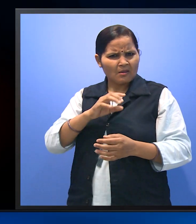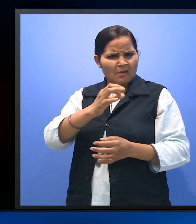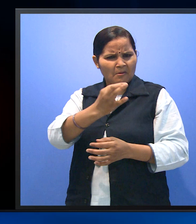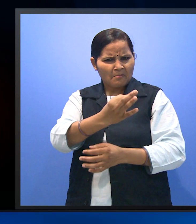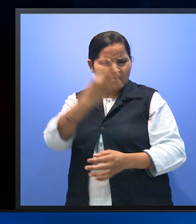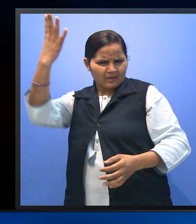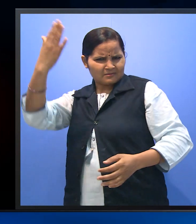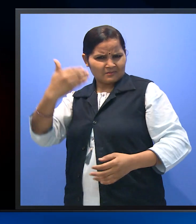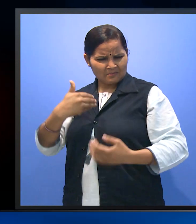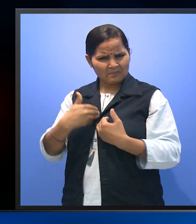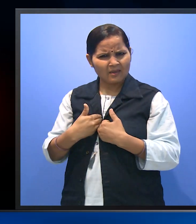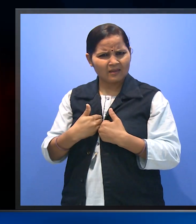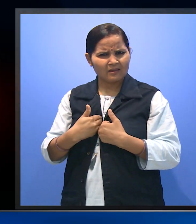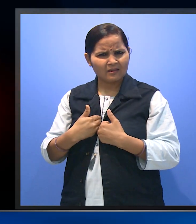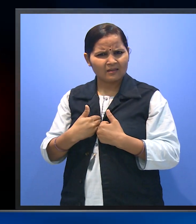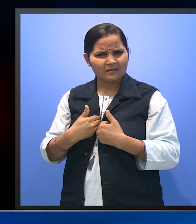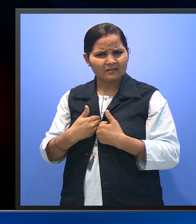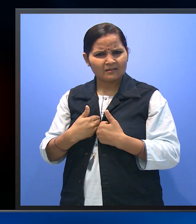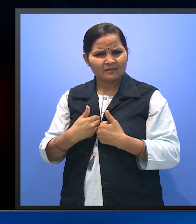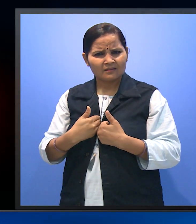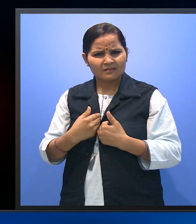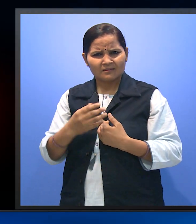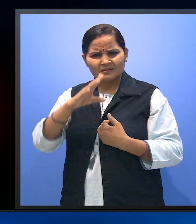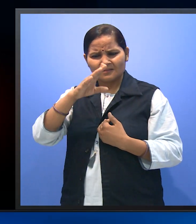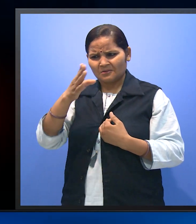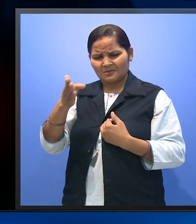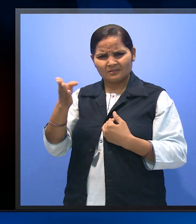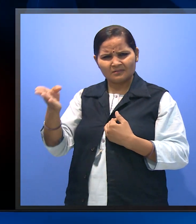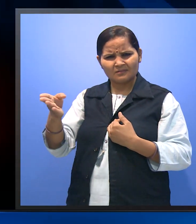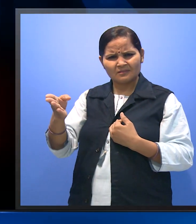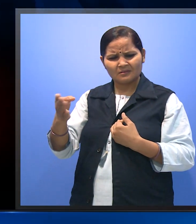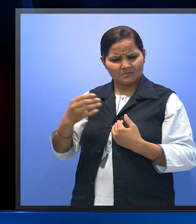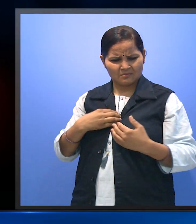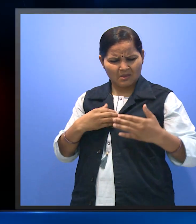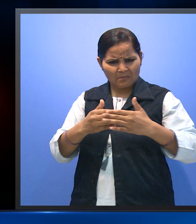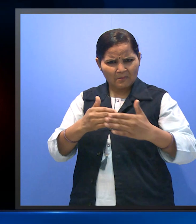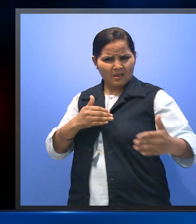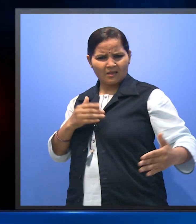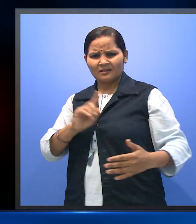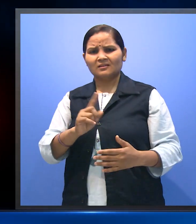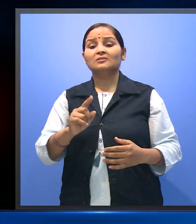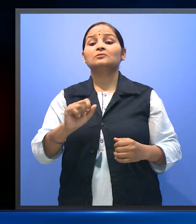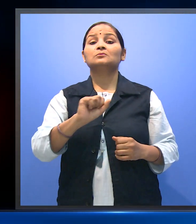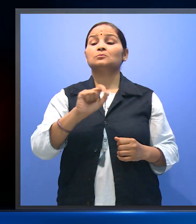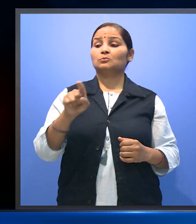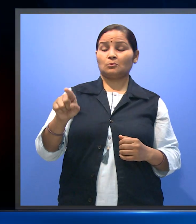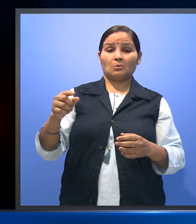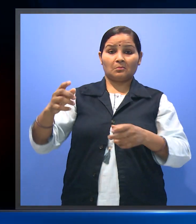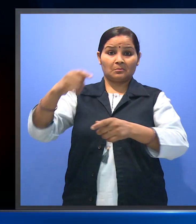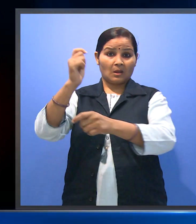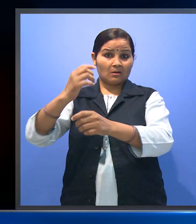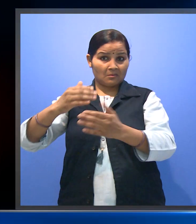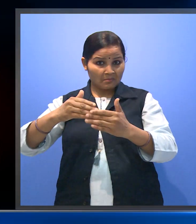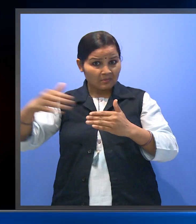सर्वश्रेष्ठ गुणों का भंडार तो मैं हूं, मैं कैसे हटूंगा, आपके रथ को आपको हटाना